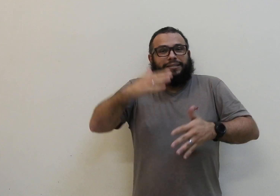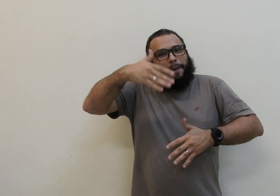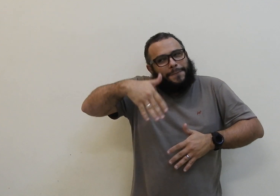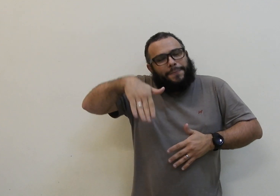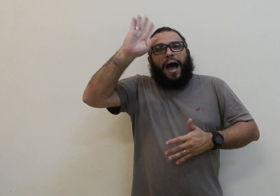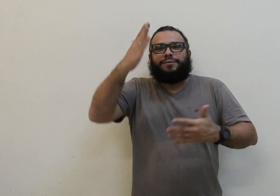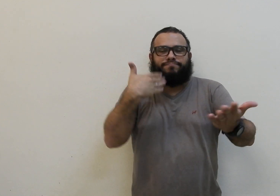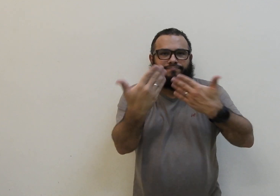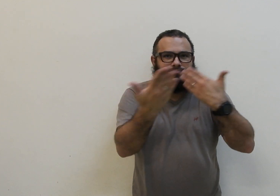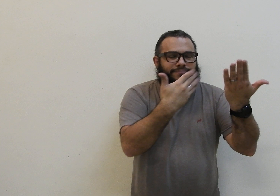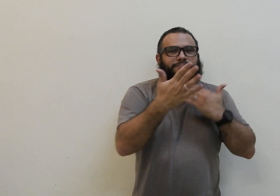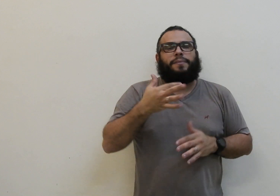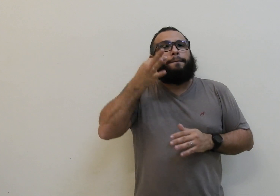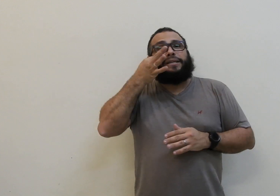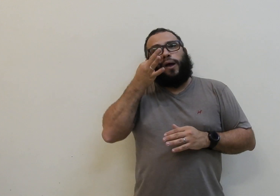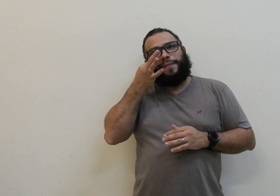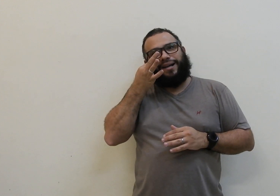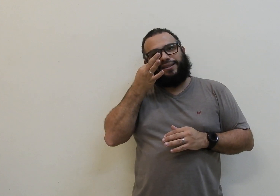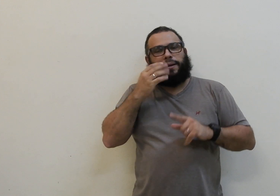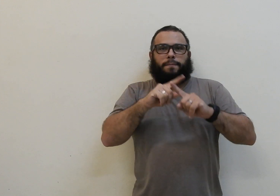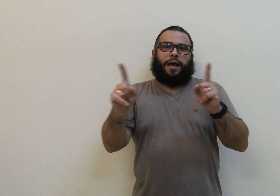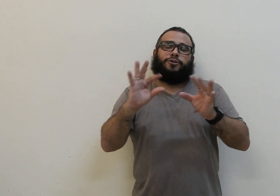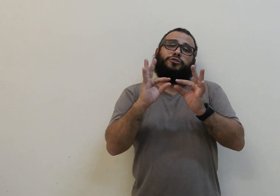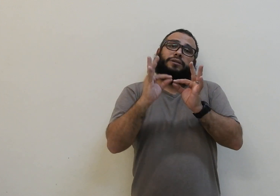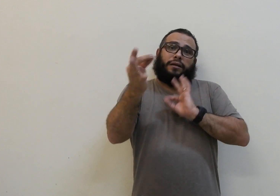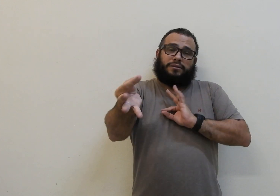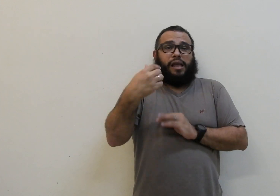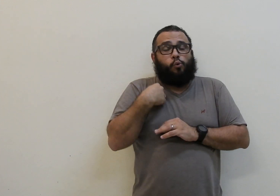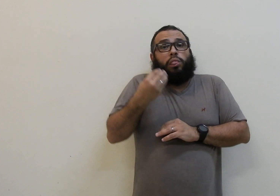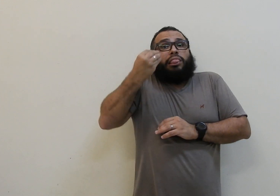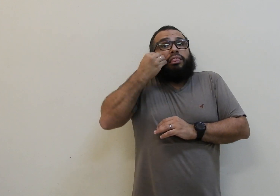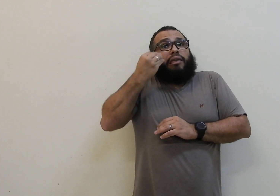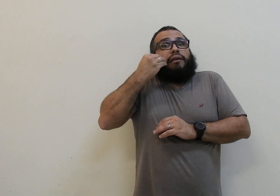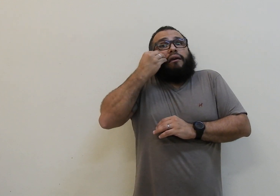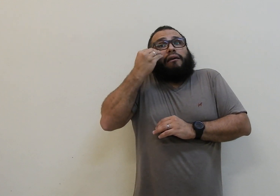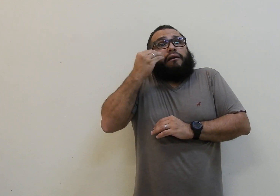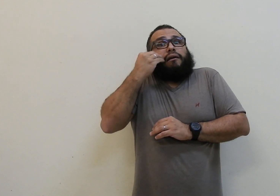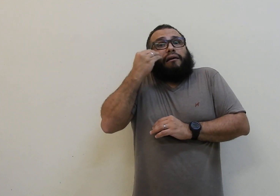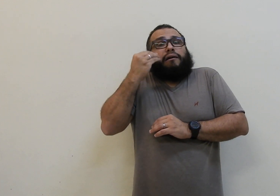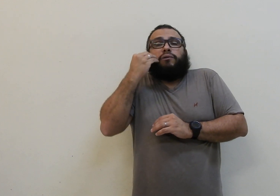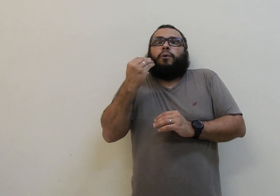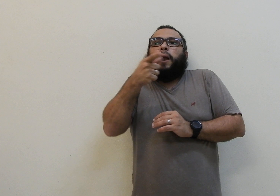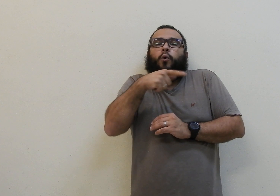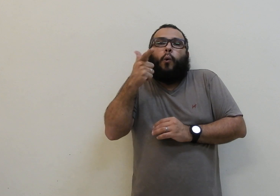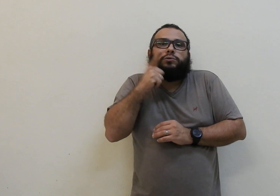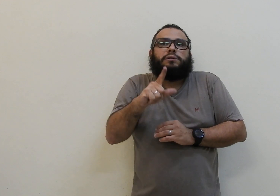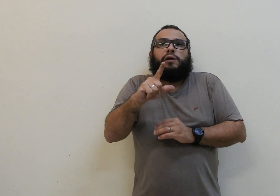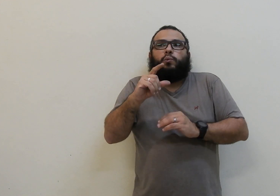obrigatoriedade. Então, a intenção da disciplina era que ela fosse presencial, sim. Eu vou tentar